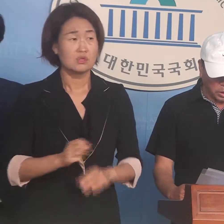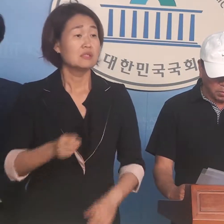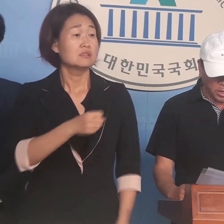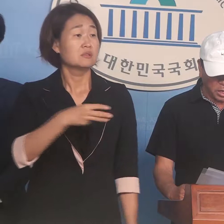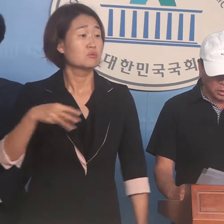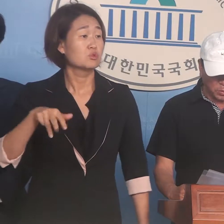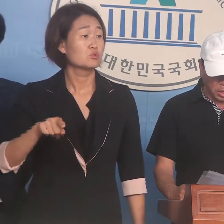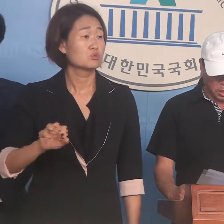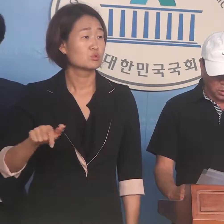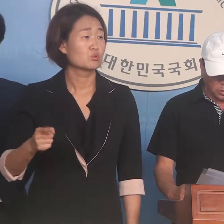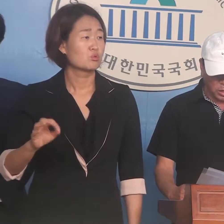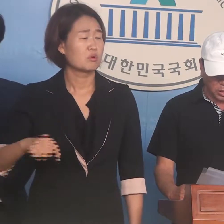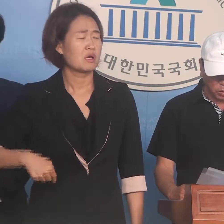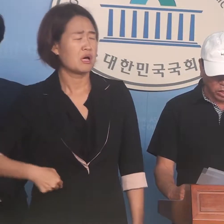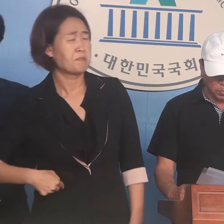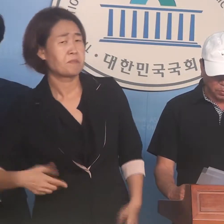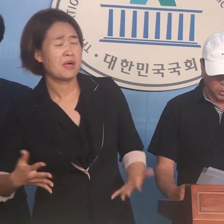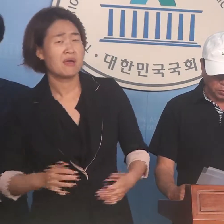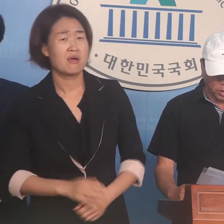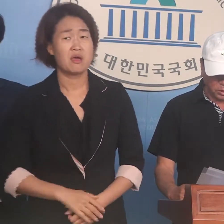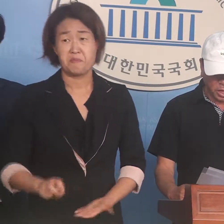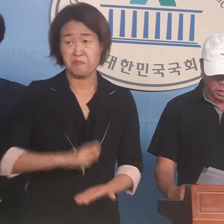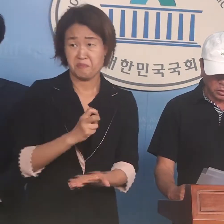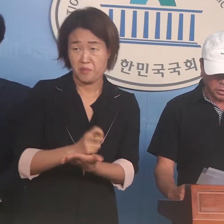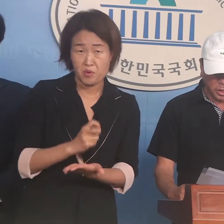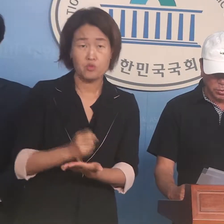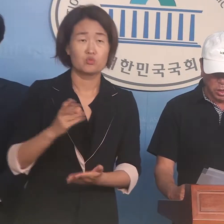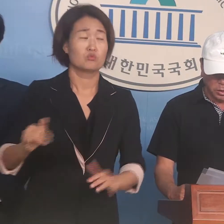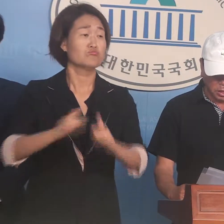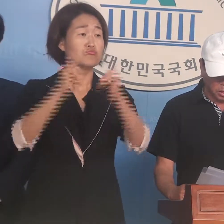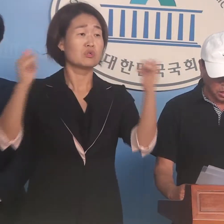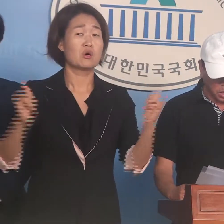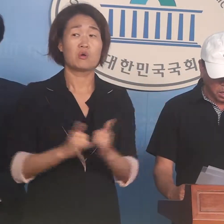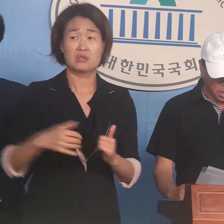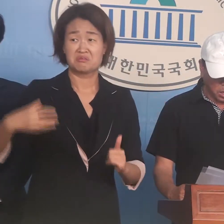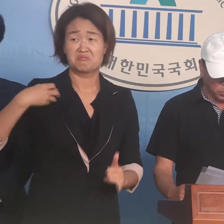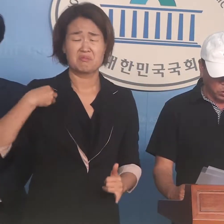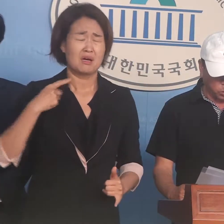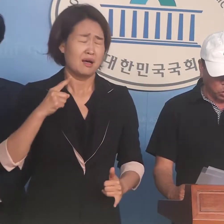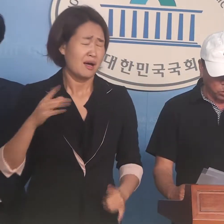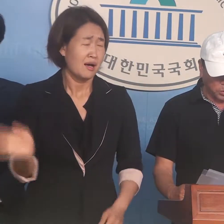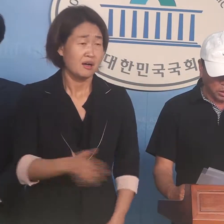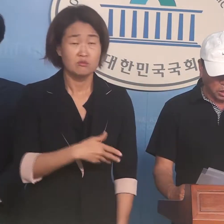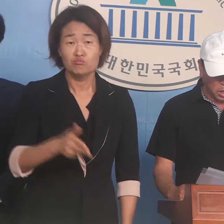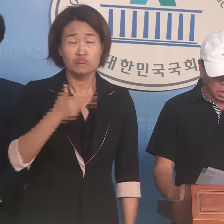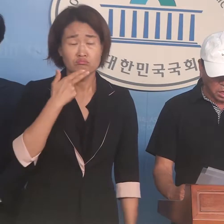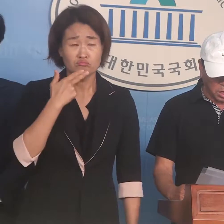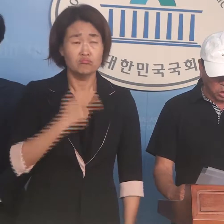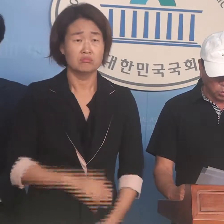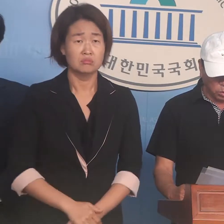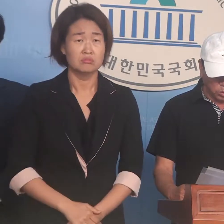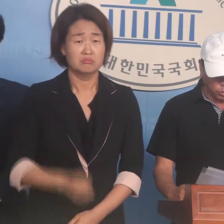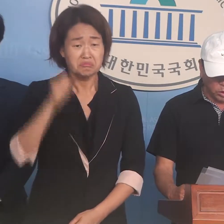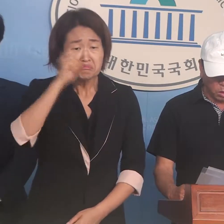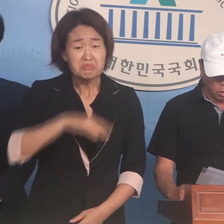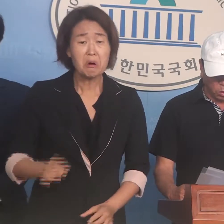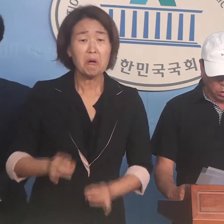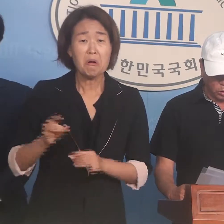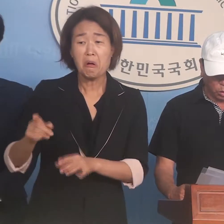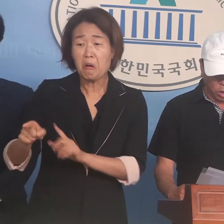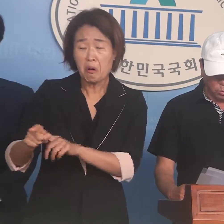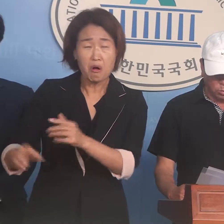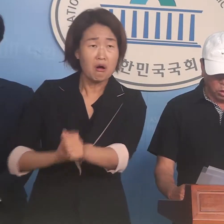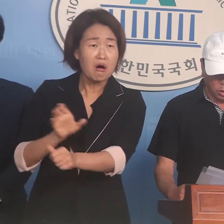삼성중공업은 일말의 양심이나 최소한의 법적 및 사회적 책임은커녕 아무런 두려움 없이 하도급법을